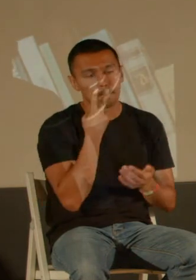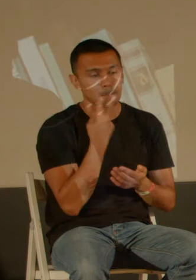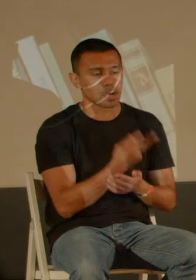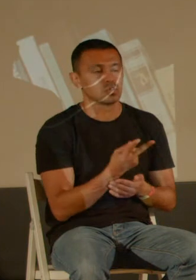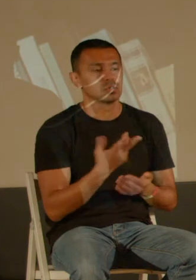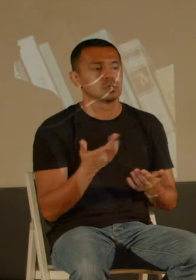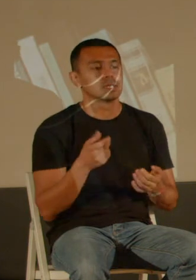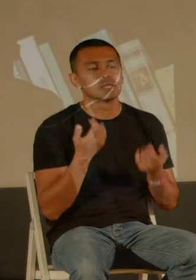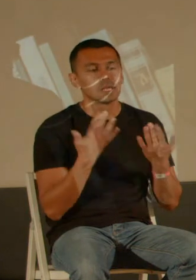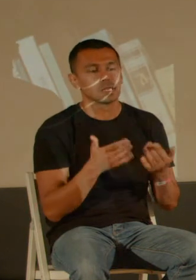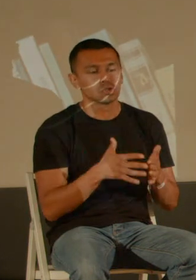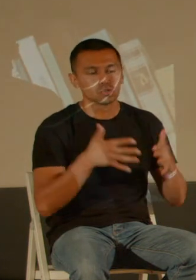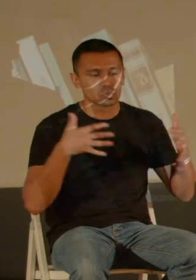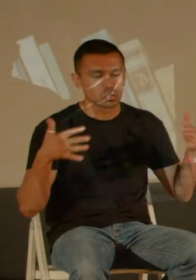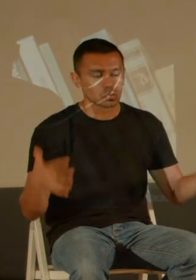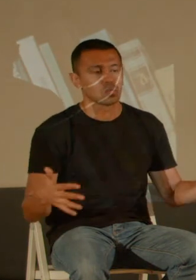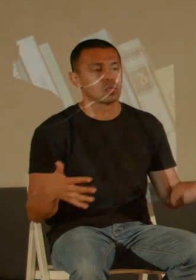бачиш настільки широко